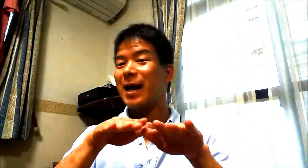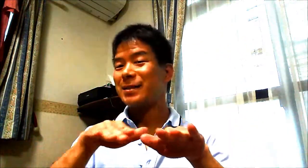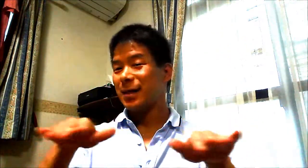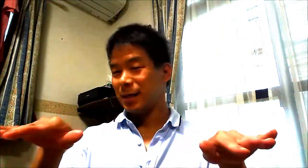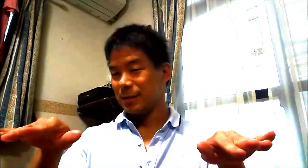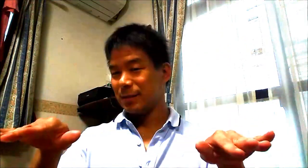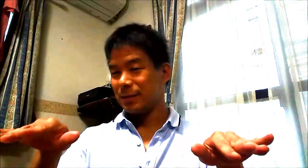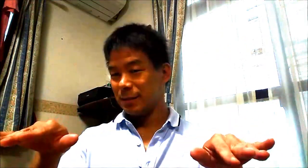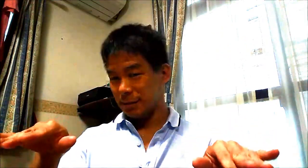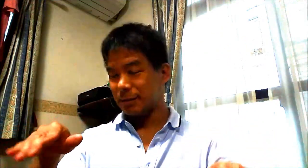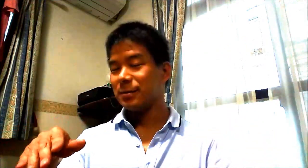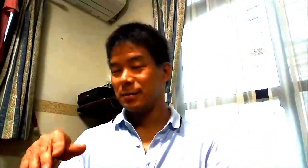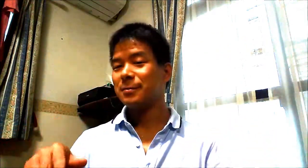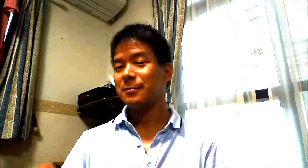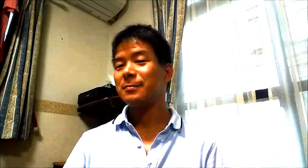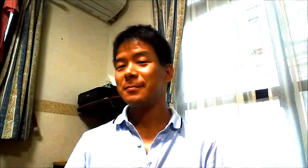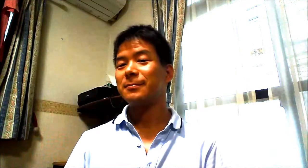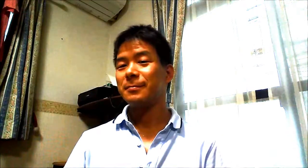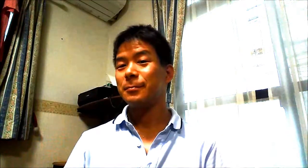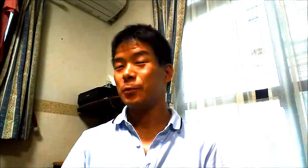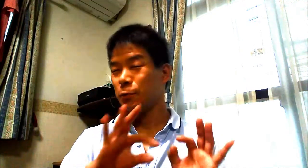クラクションが聞こえたその数秒後、